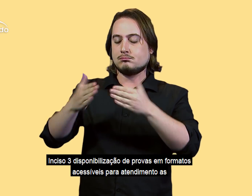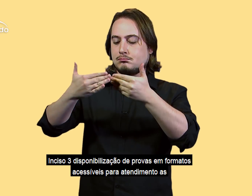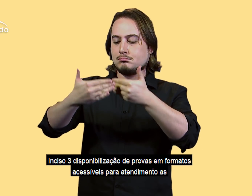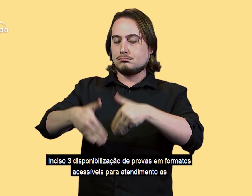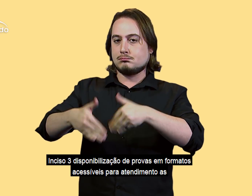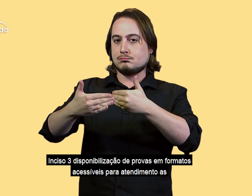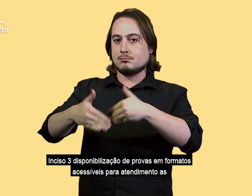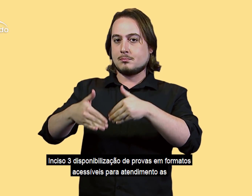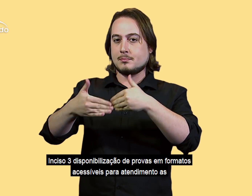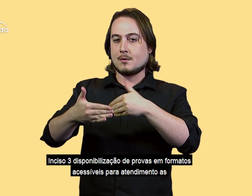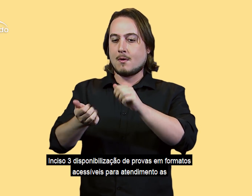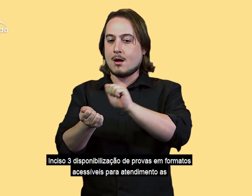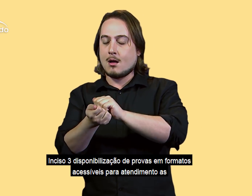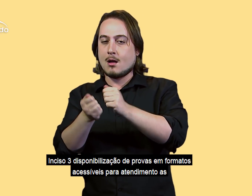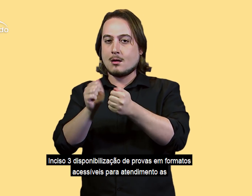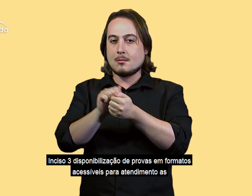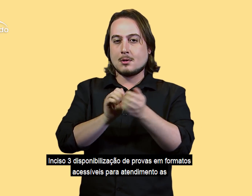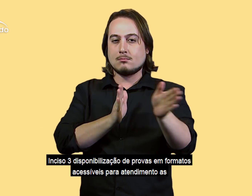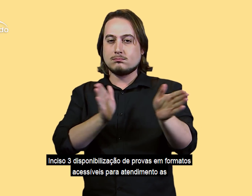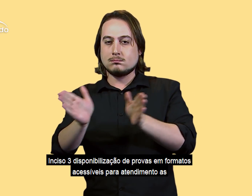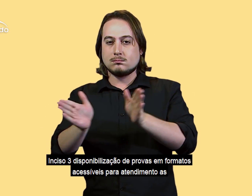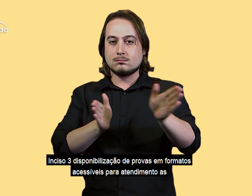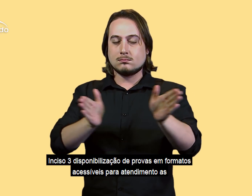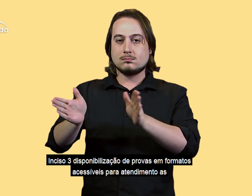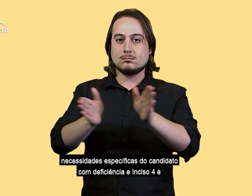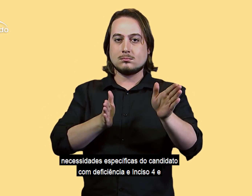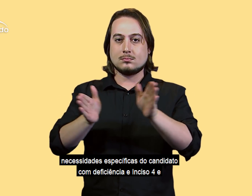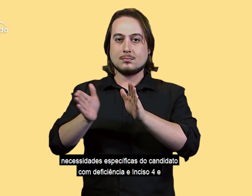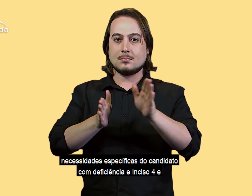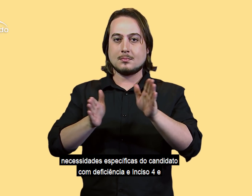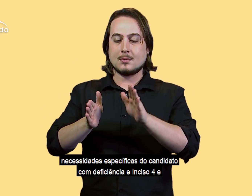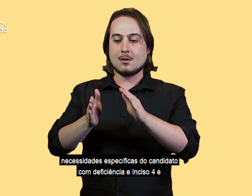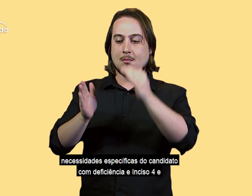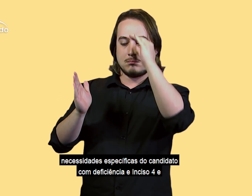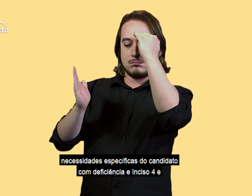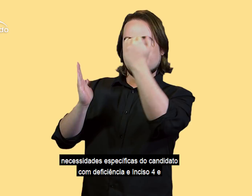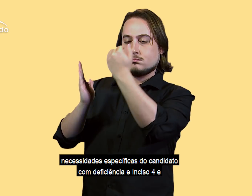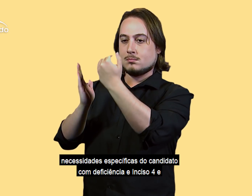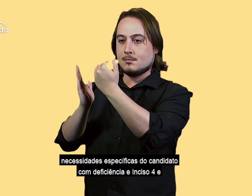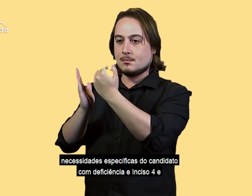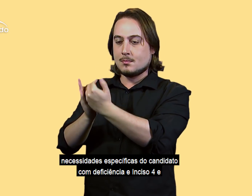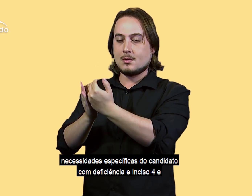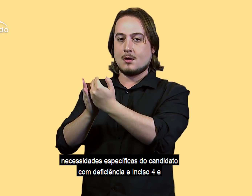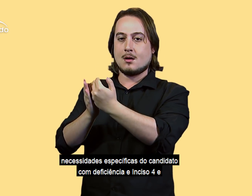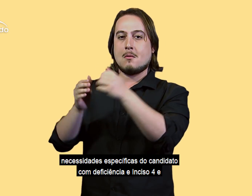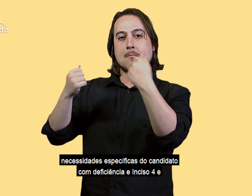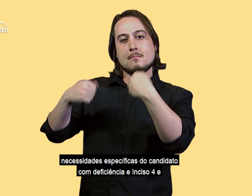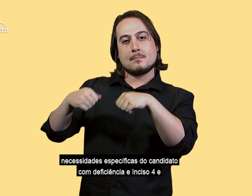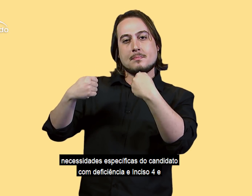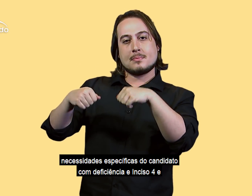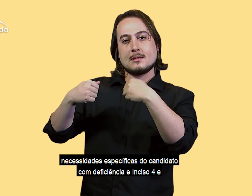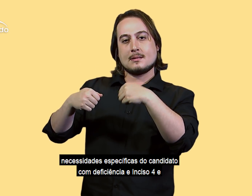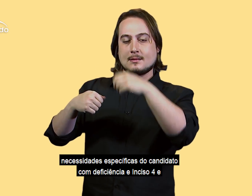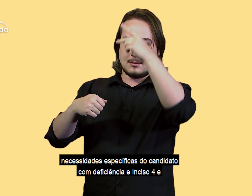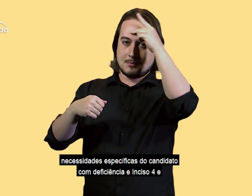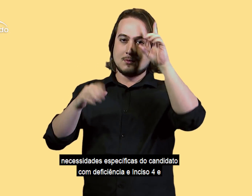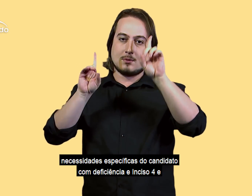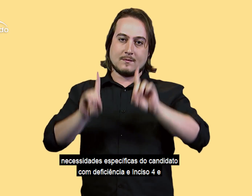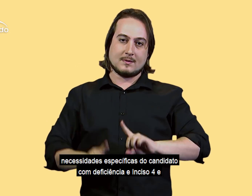formatos acessíveis para atendimento às necessidades específicas do candidato com deficiência e